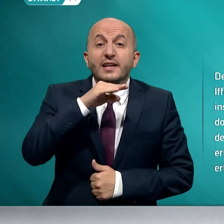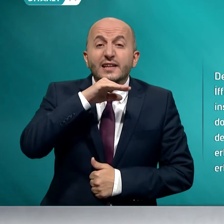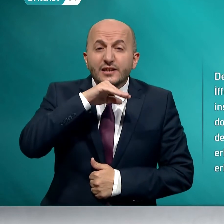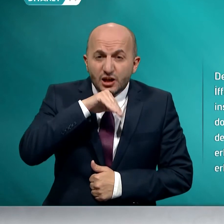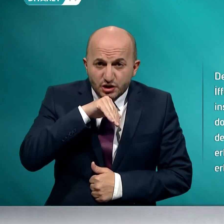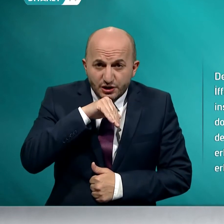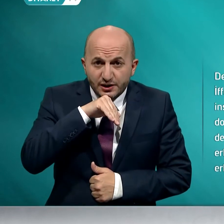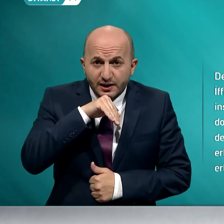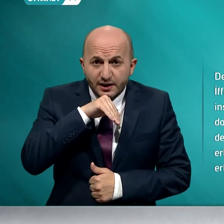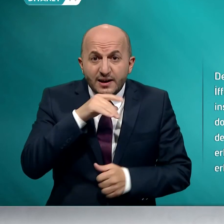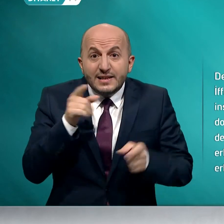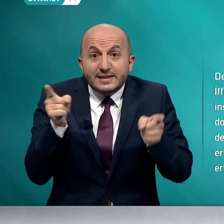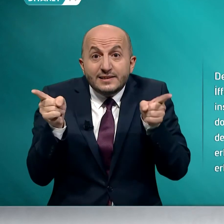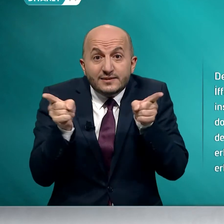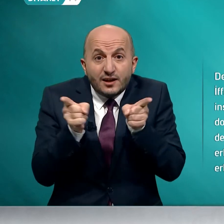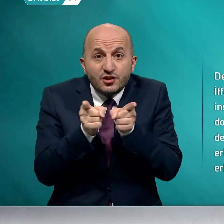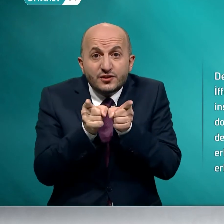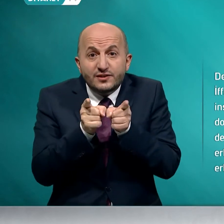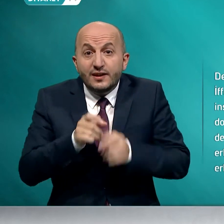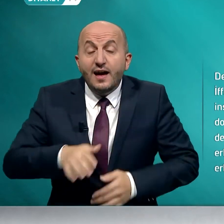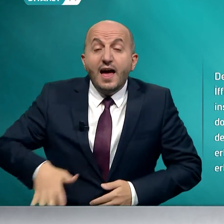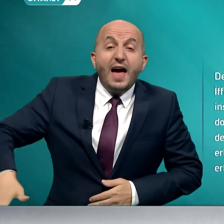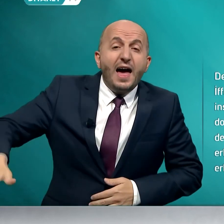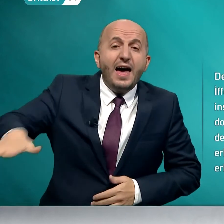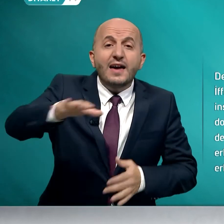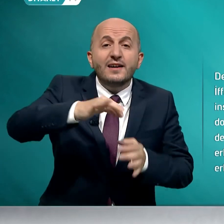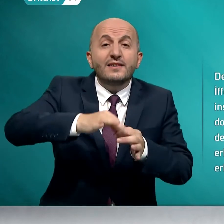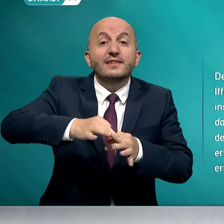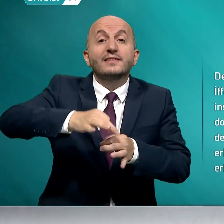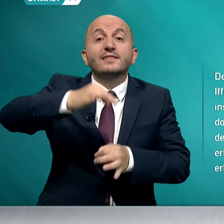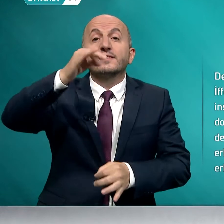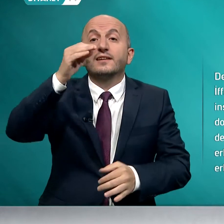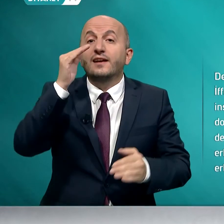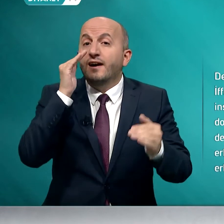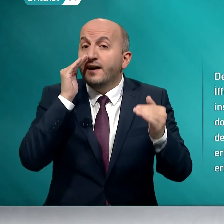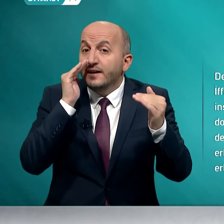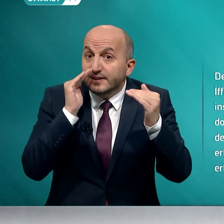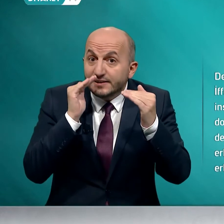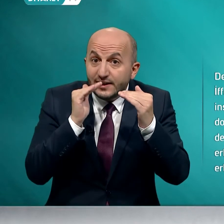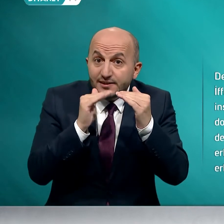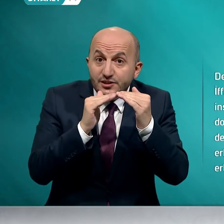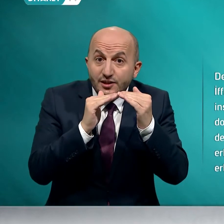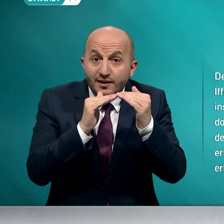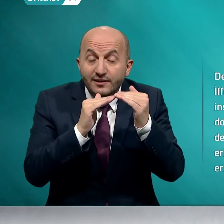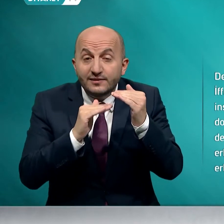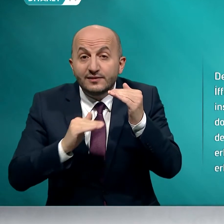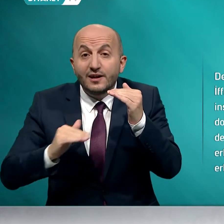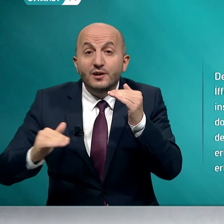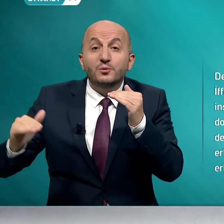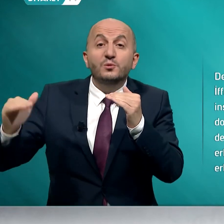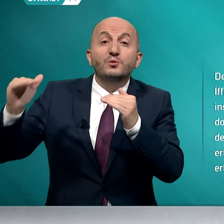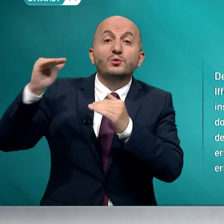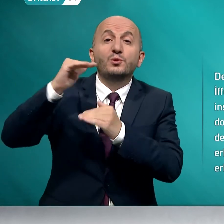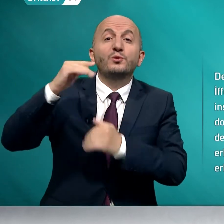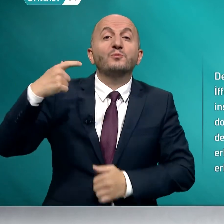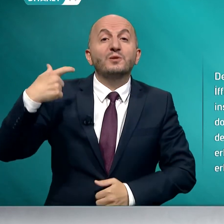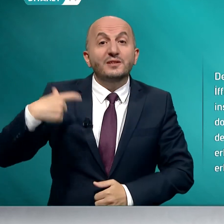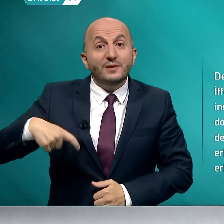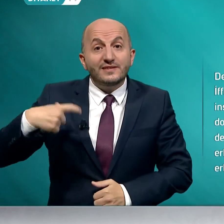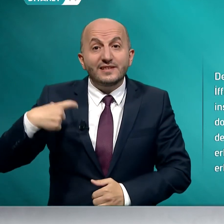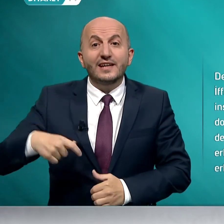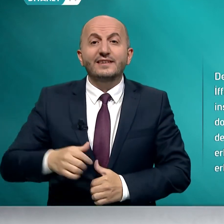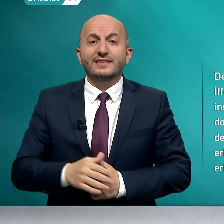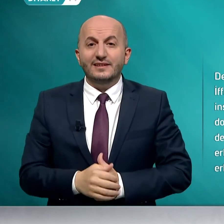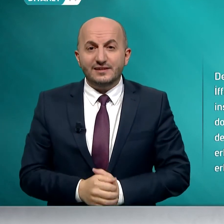gence, yaşlıya, kısacası her insana yakışan üstün